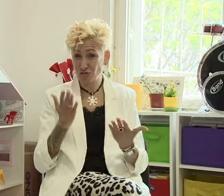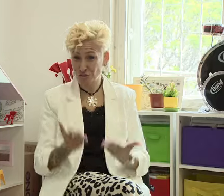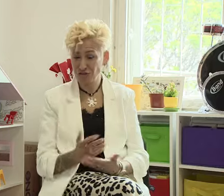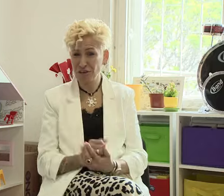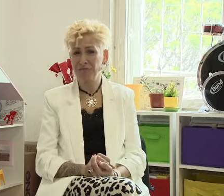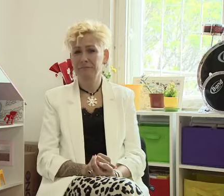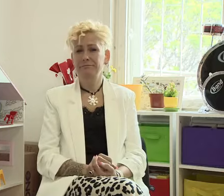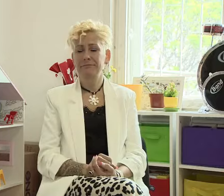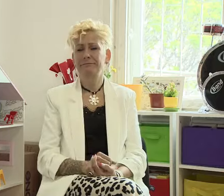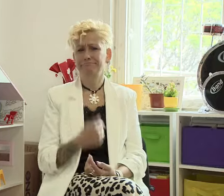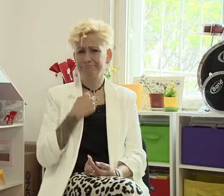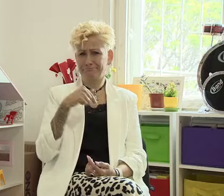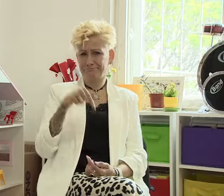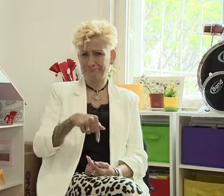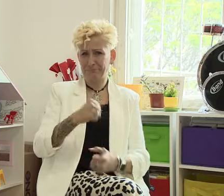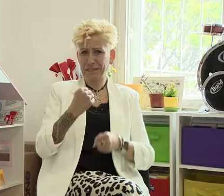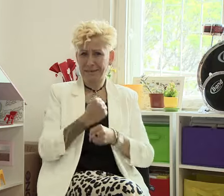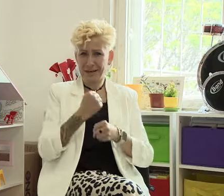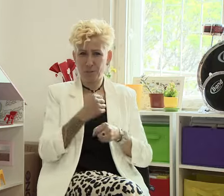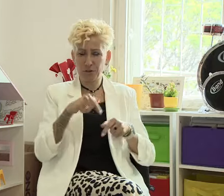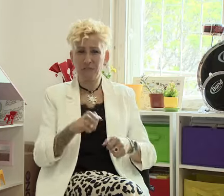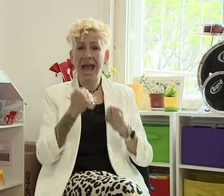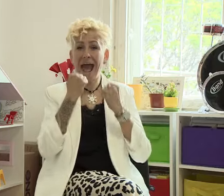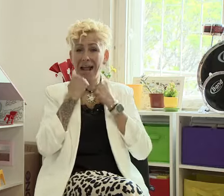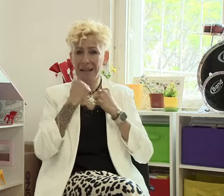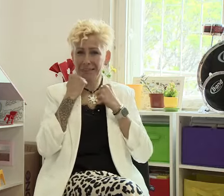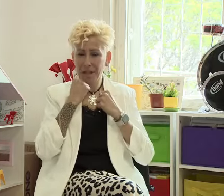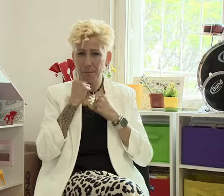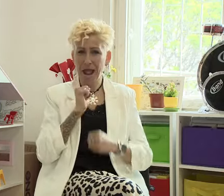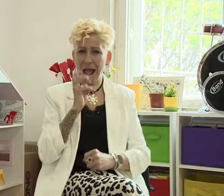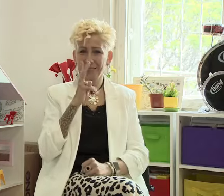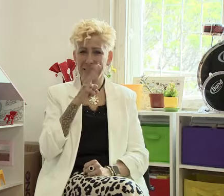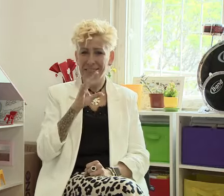Казвам се Красимира Жечева и работя тук в Академията Анди и Ая.